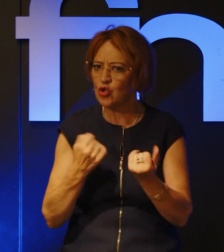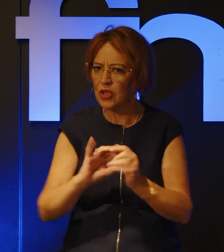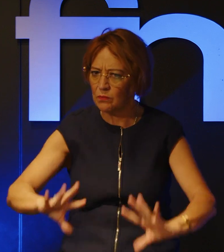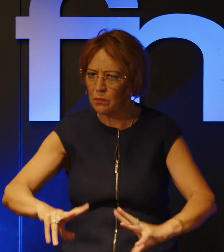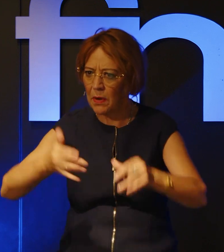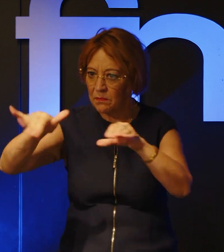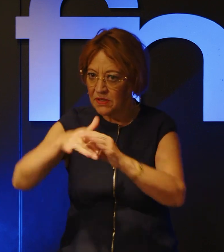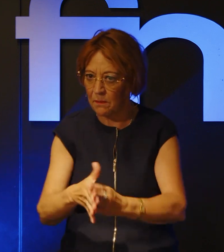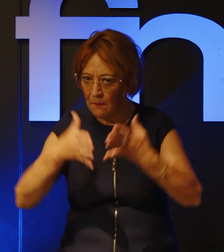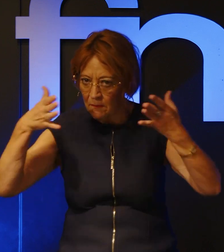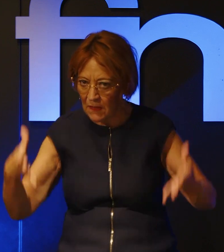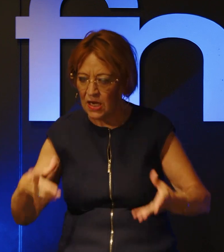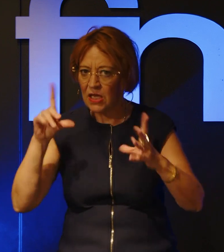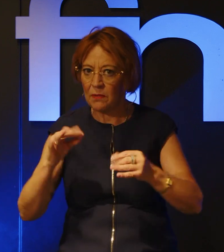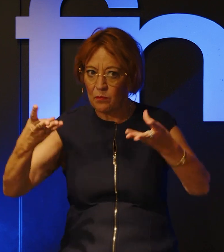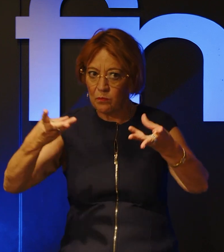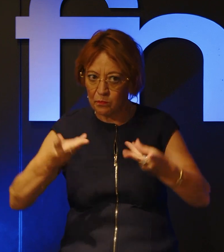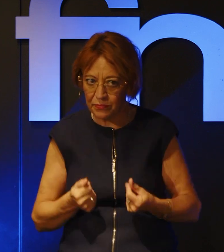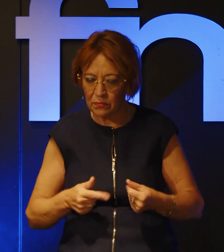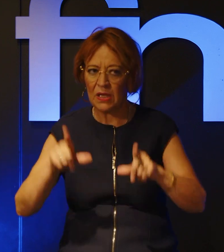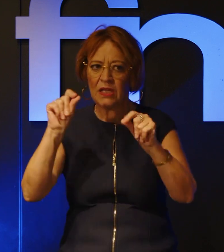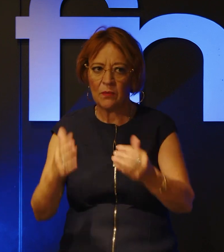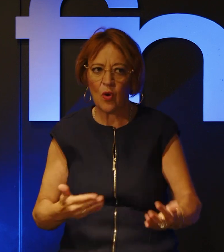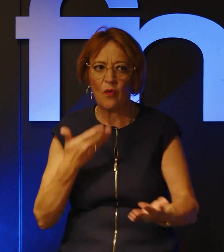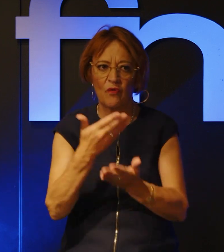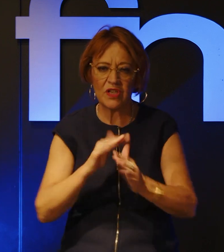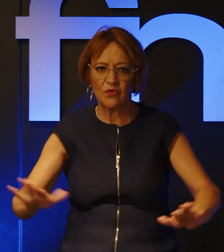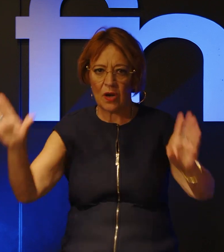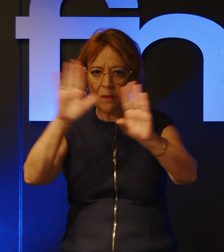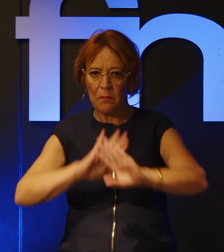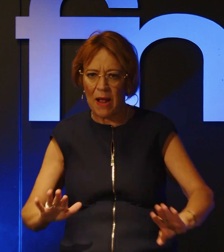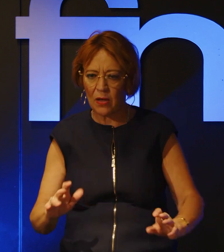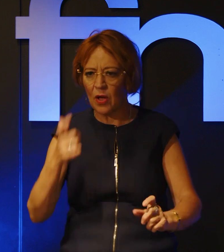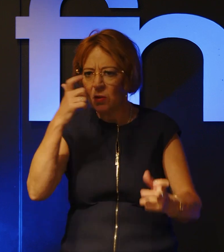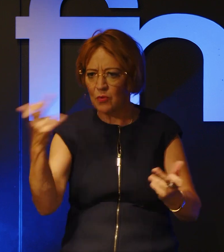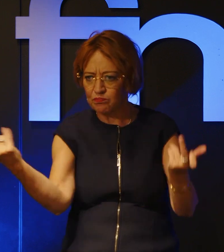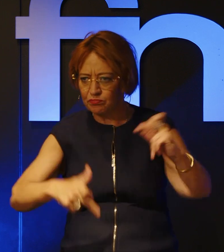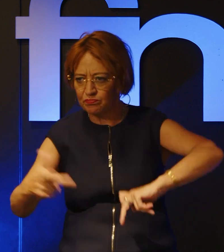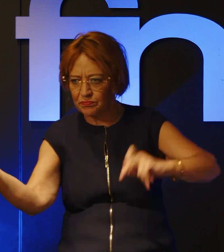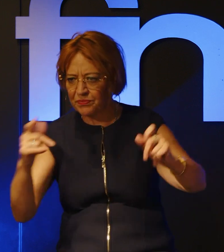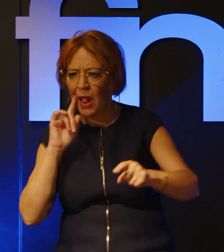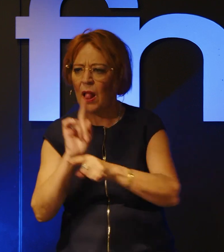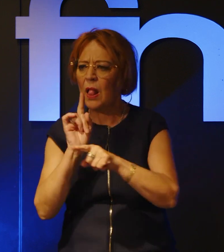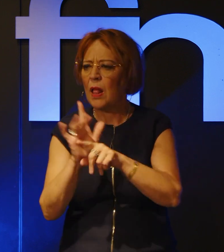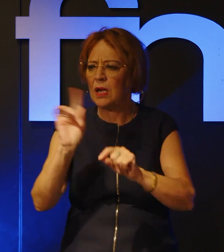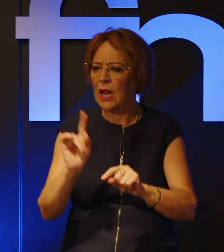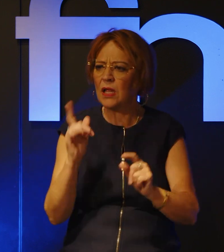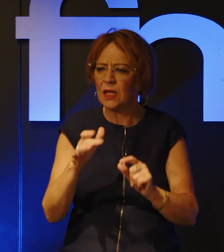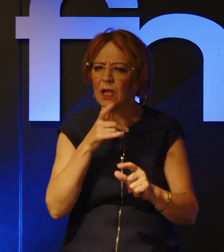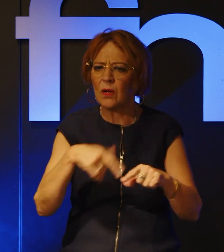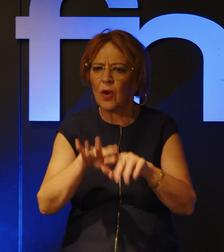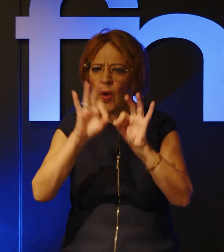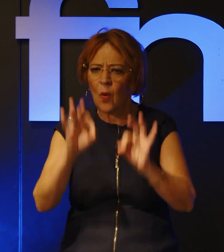mais participativa e quantitativa e por isso oferecemos o palco a intervenientes tradicionais e não tradicionais reunindo